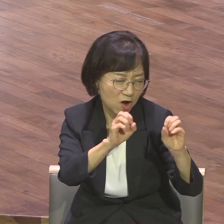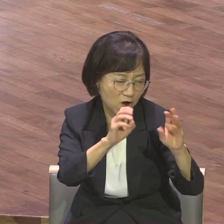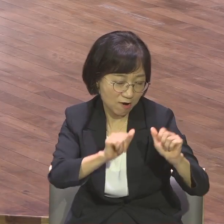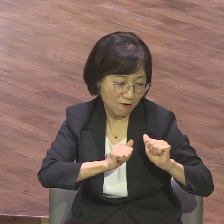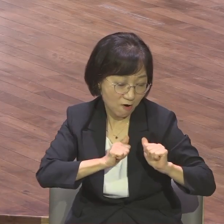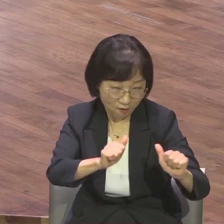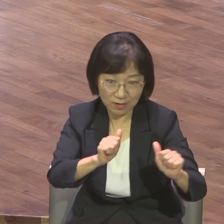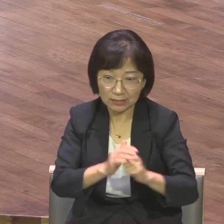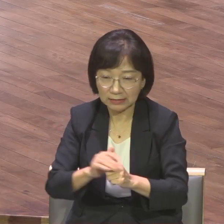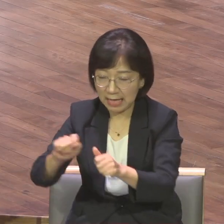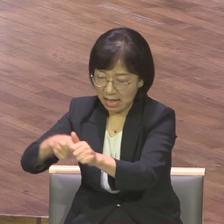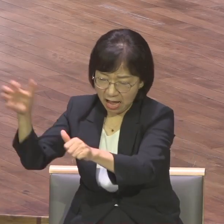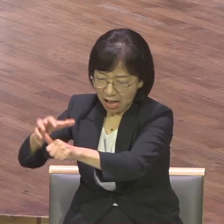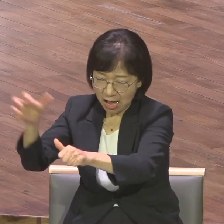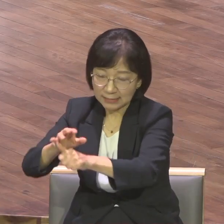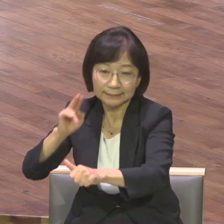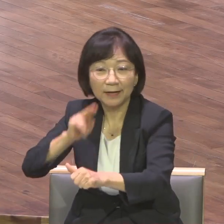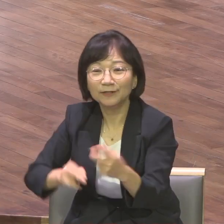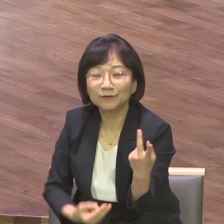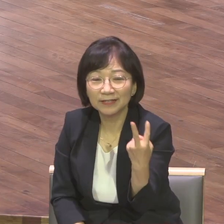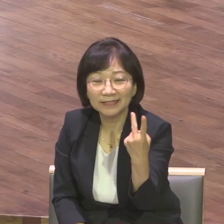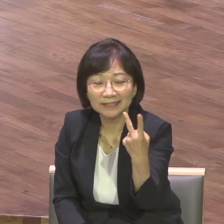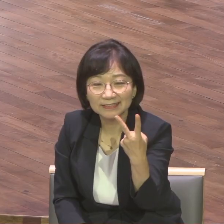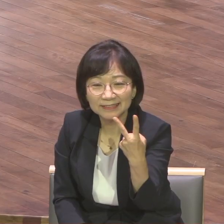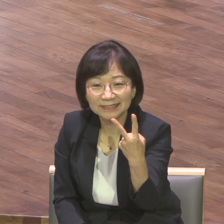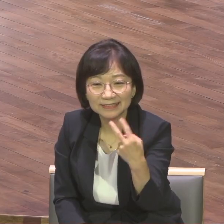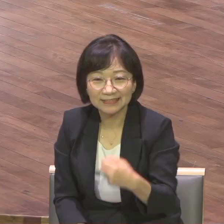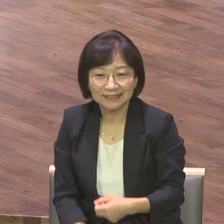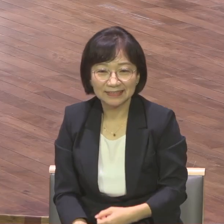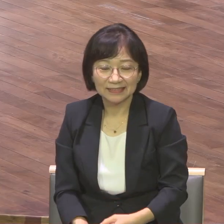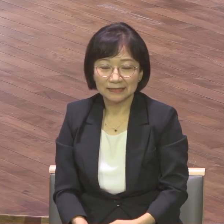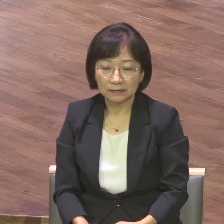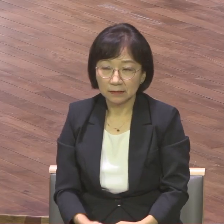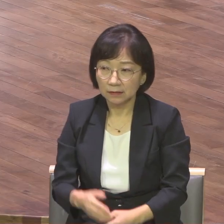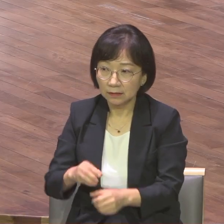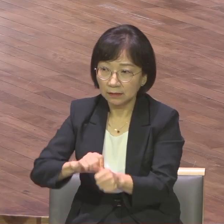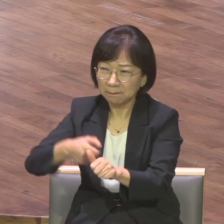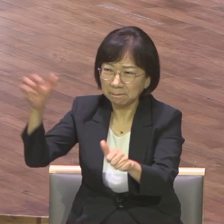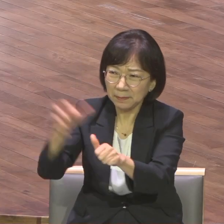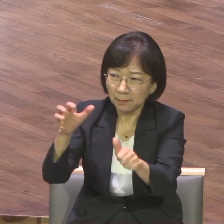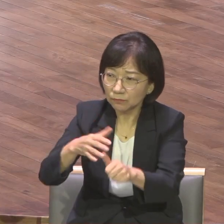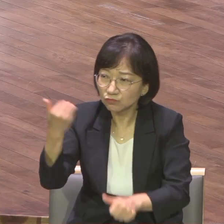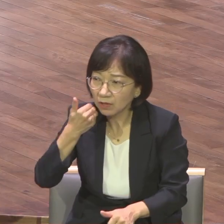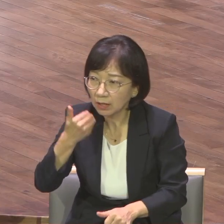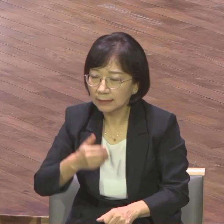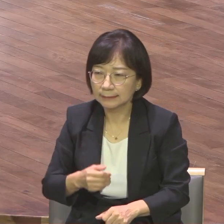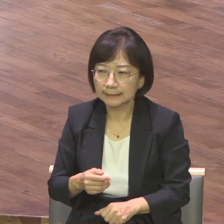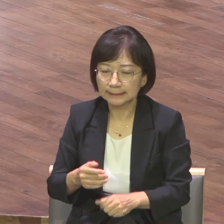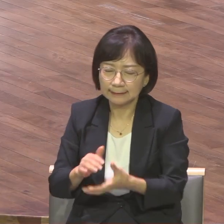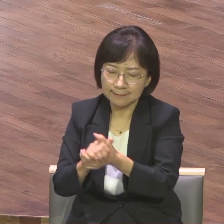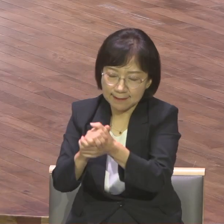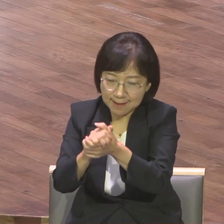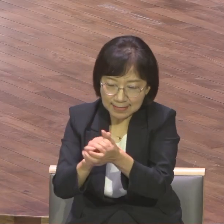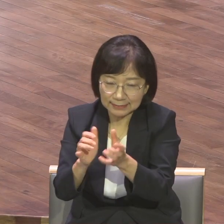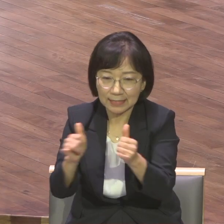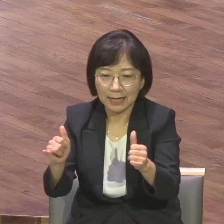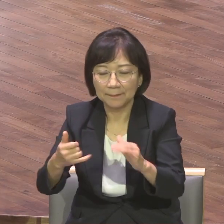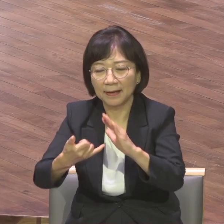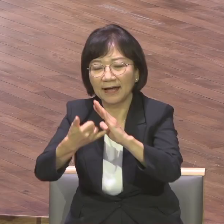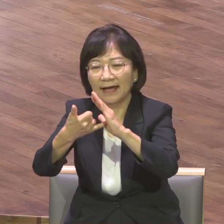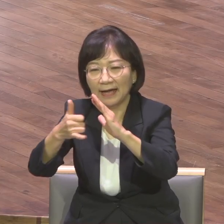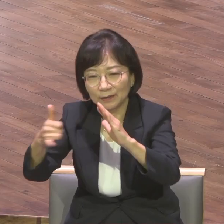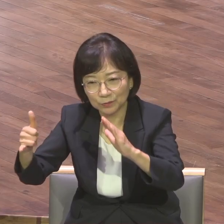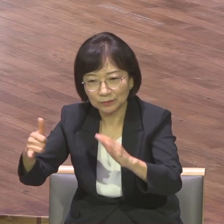그것은 멀리만 있는 것이 아니라 가장 가까운 사람들, 가족들 통해서도 핍박이 계속될 것이다.